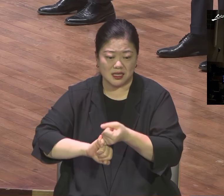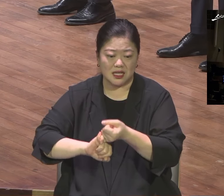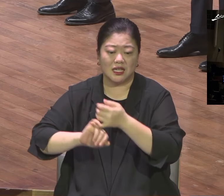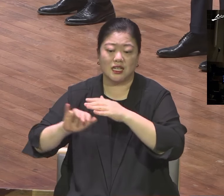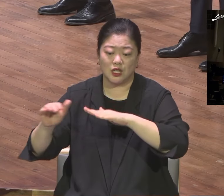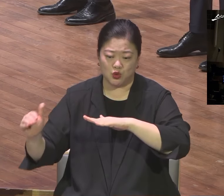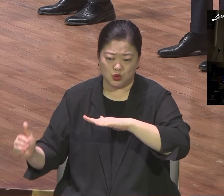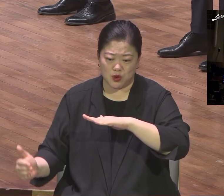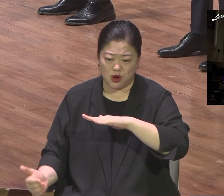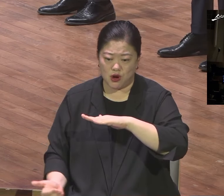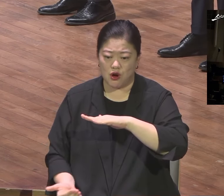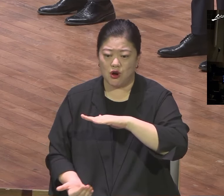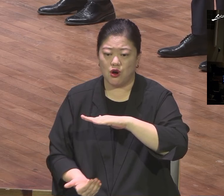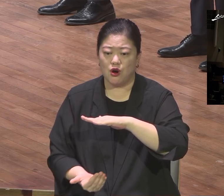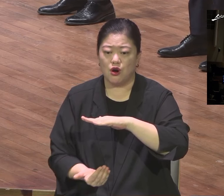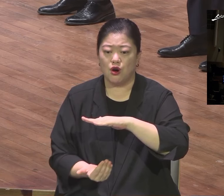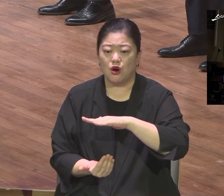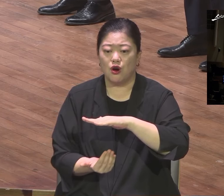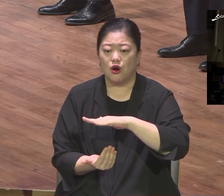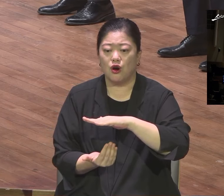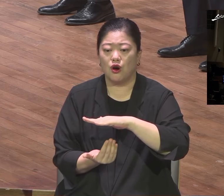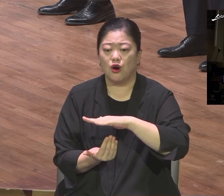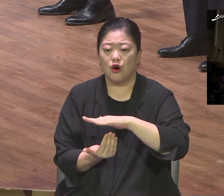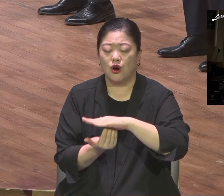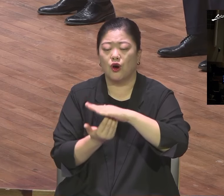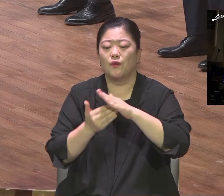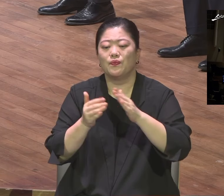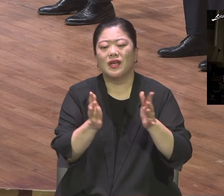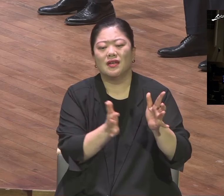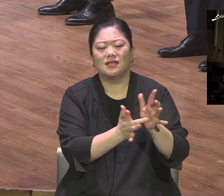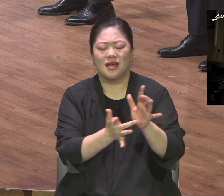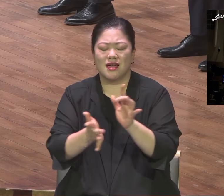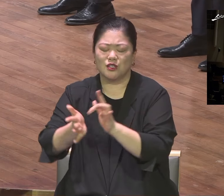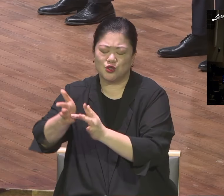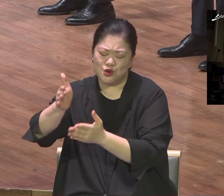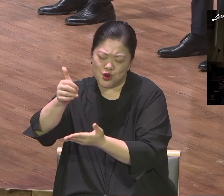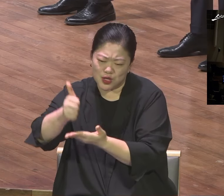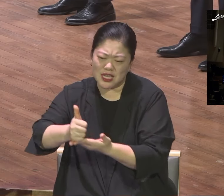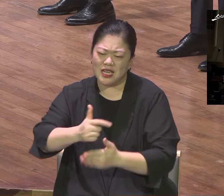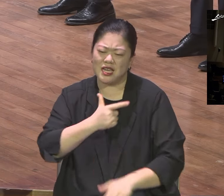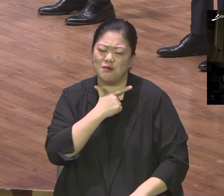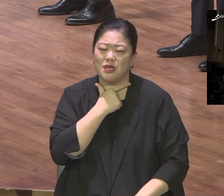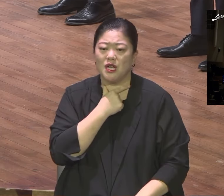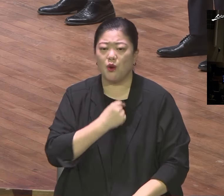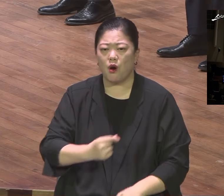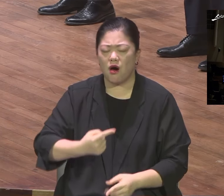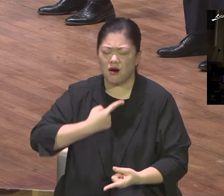Yeah.